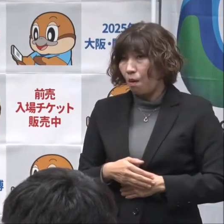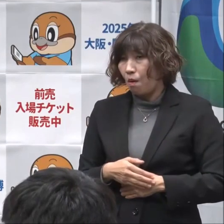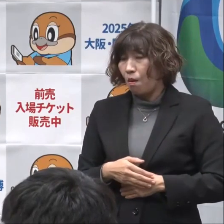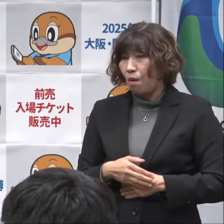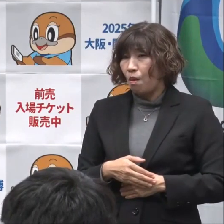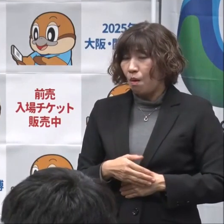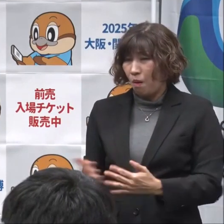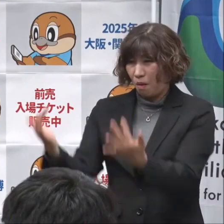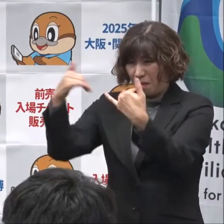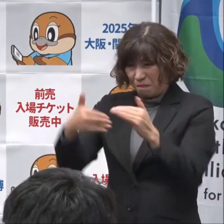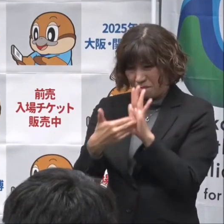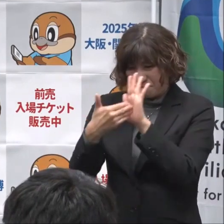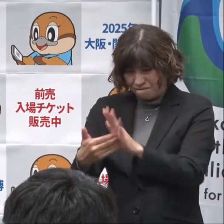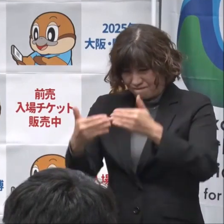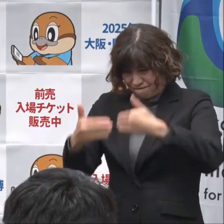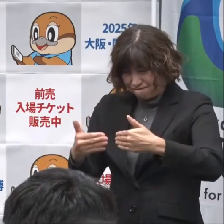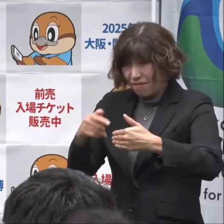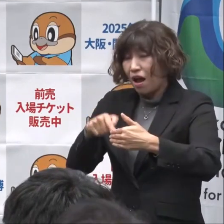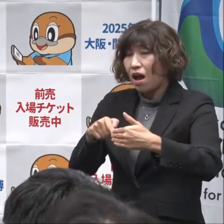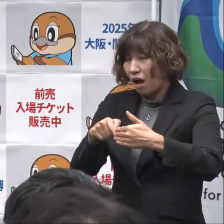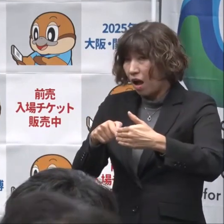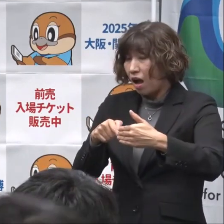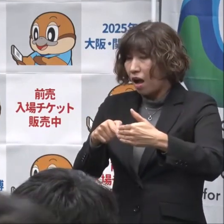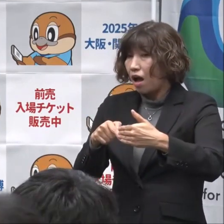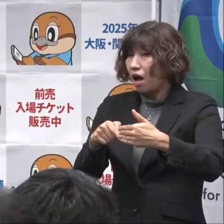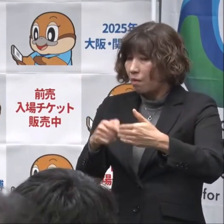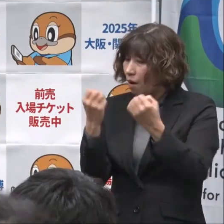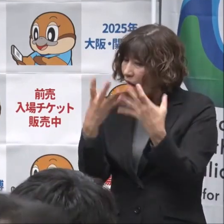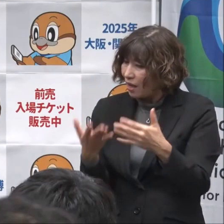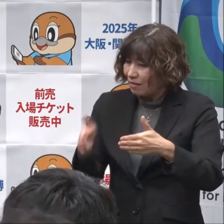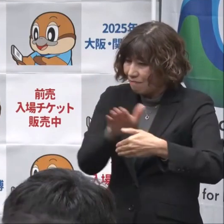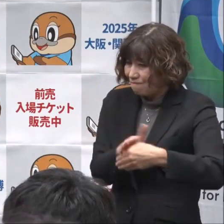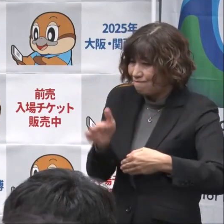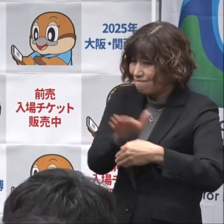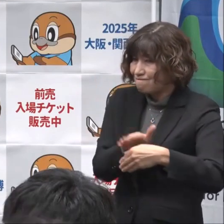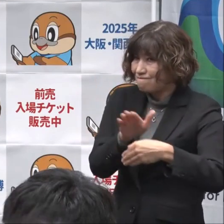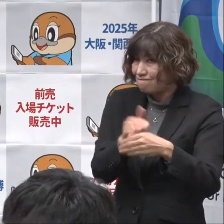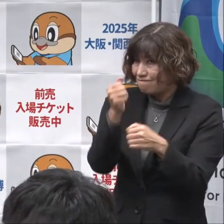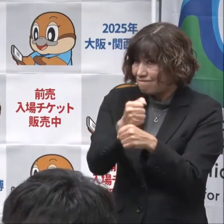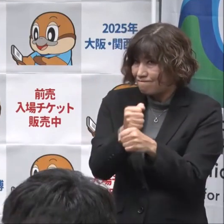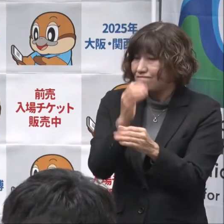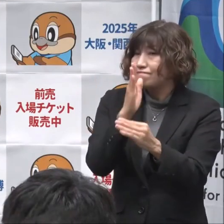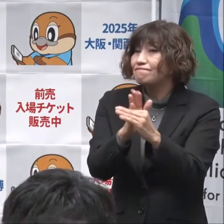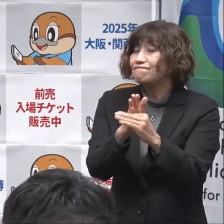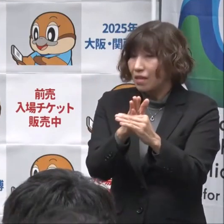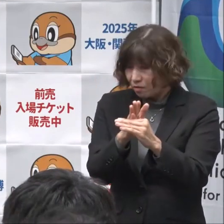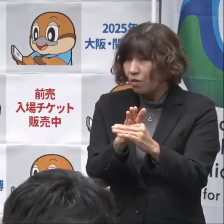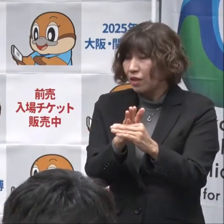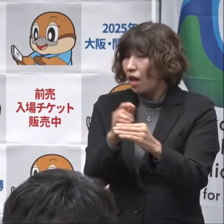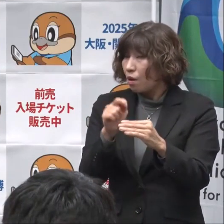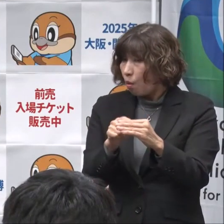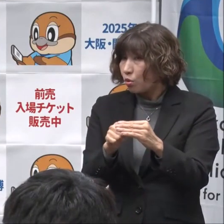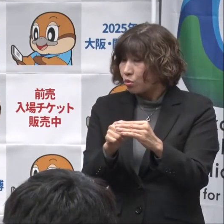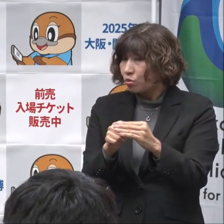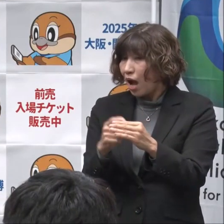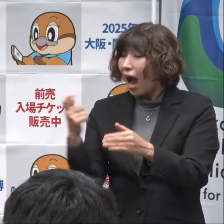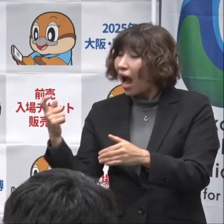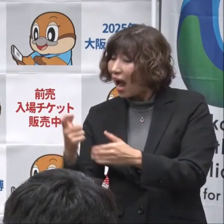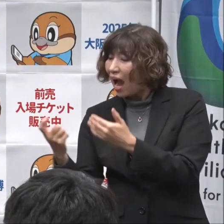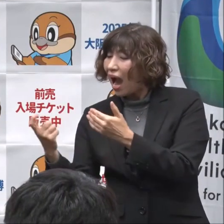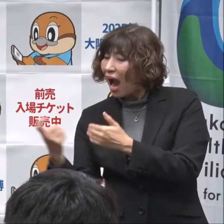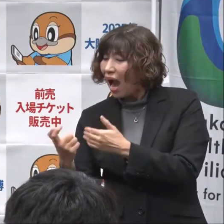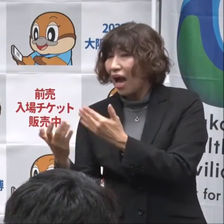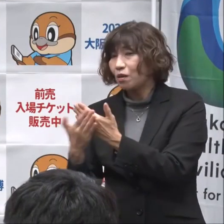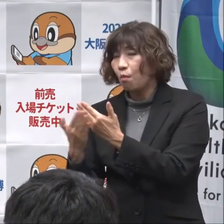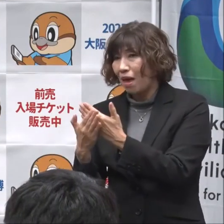ね、着手をしているところです。ハード面ソフト面について大阪府とし